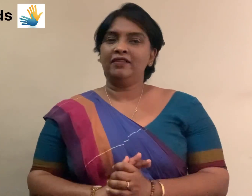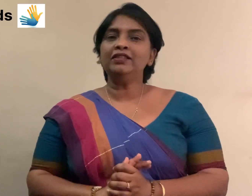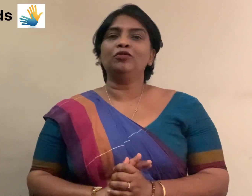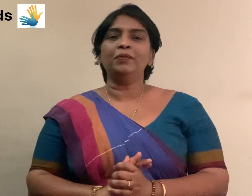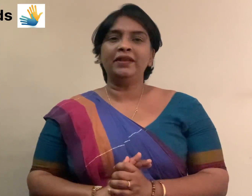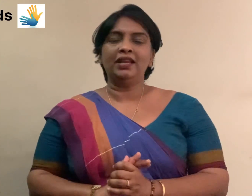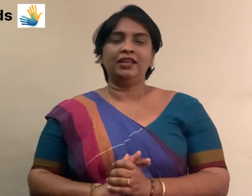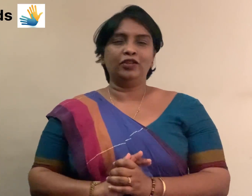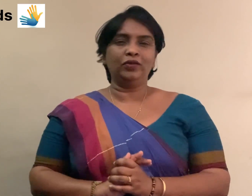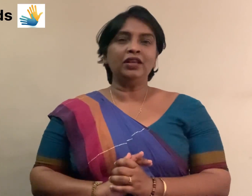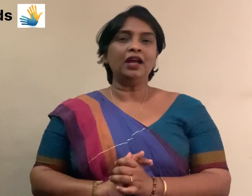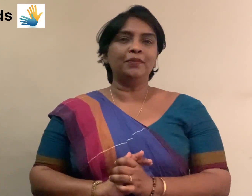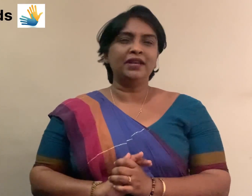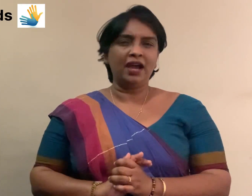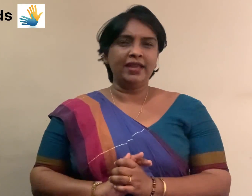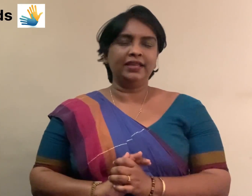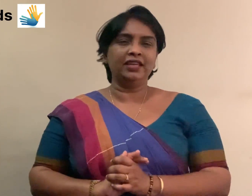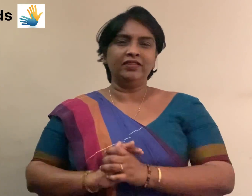ඔබ පෙන්නන්න. එතකොට අපි නාය ගිය විදිය